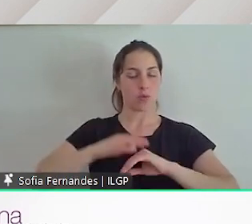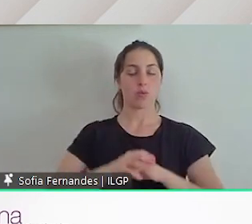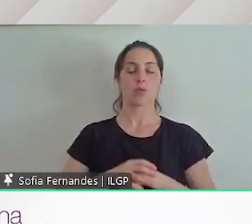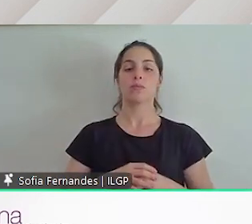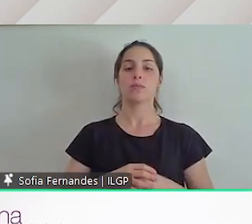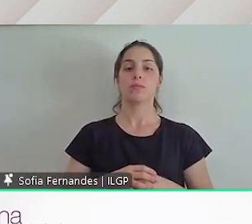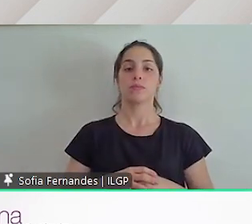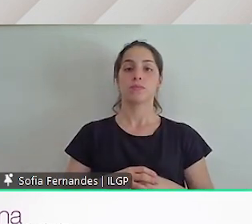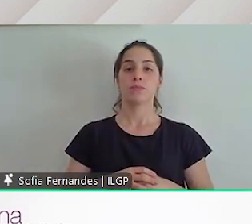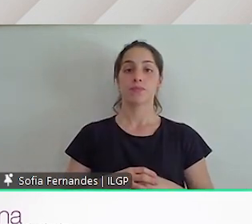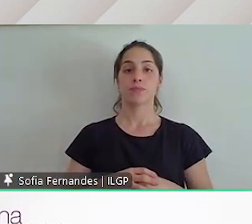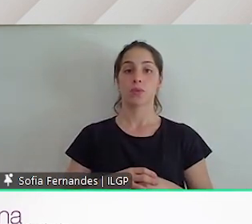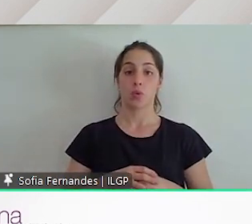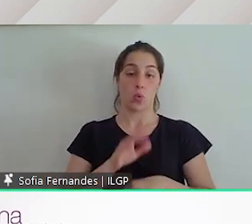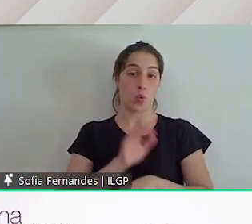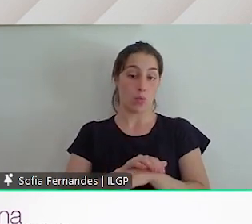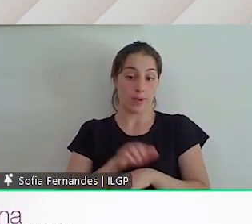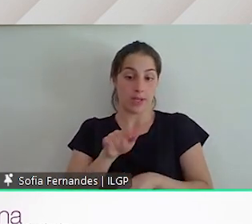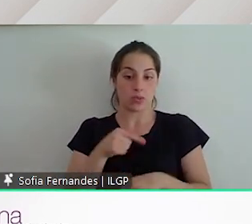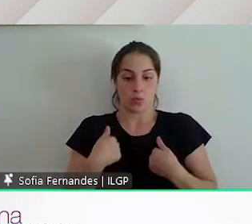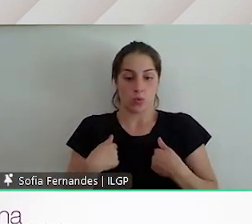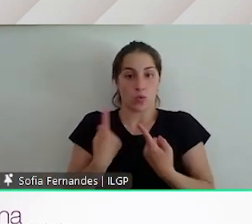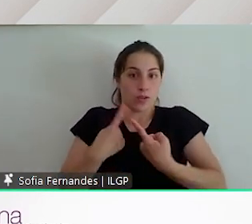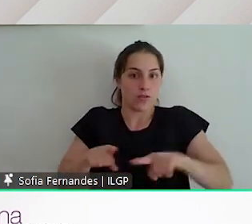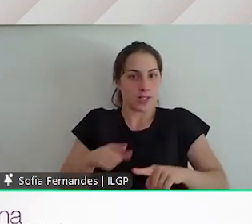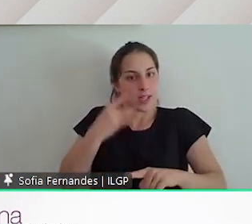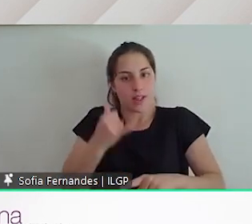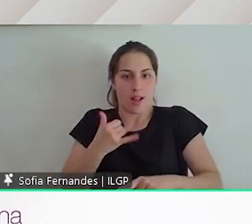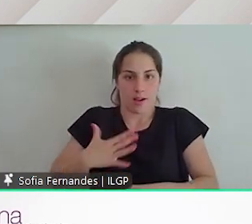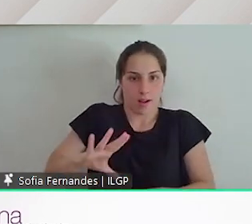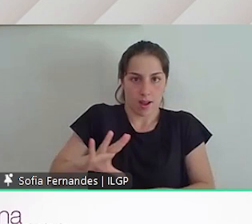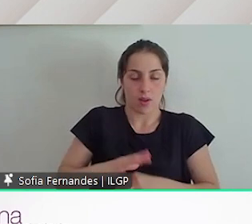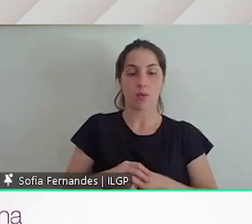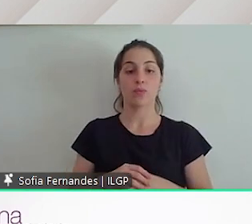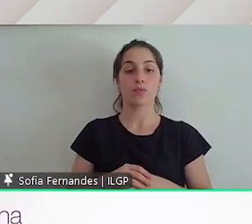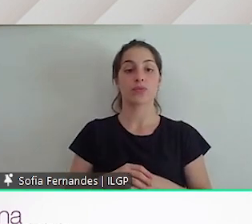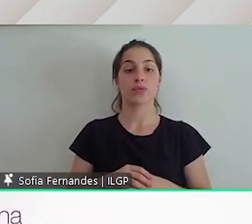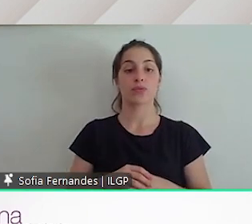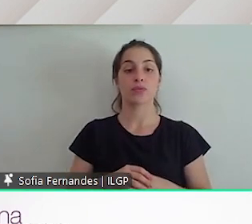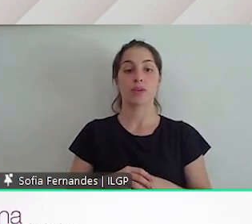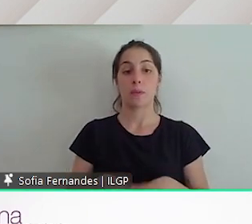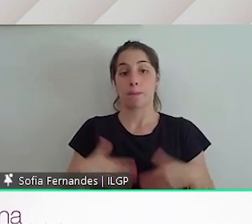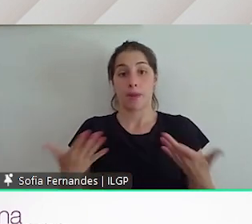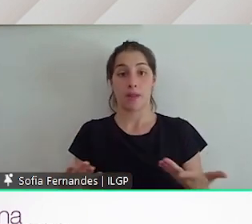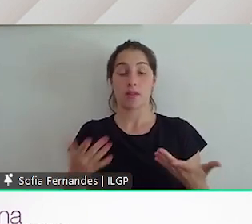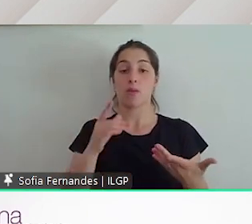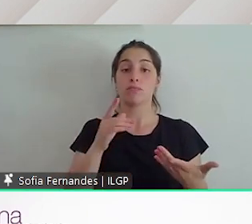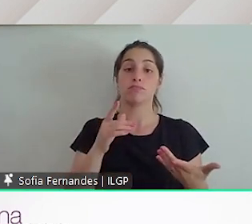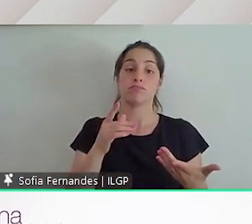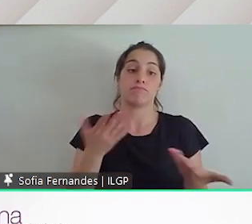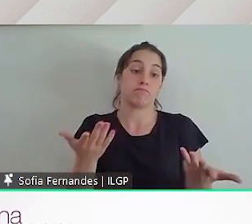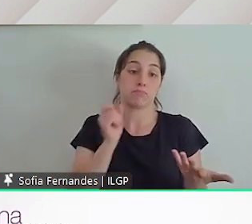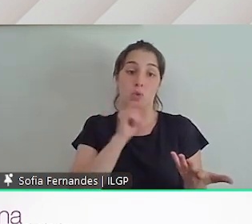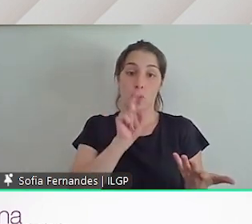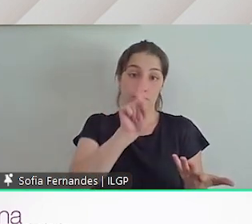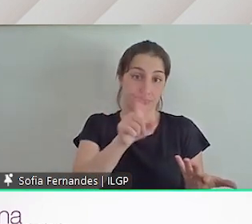neste caso, para fazer diferença, não é? Aqui nas várias fases de vida de entidades e trabalhadores. Temos também